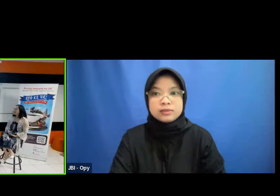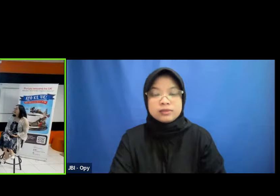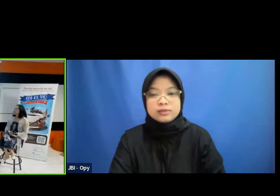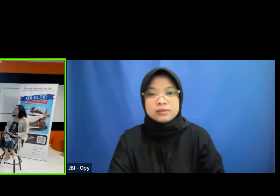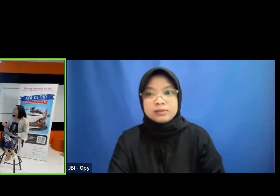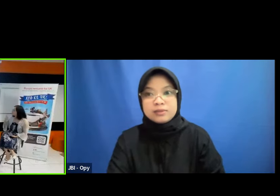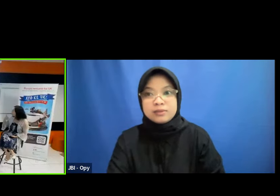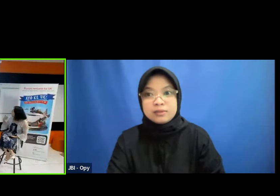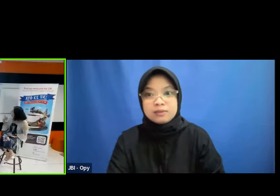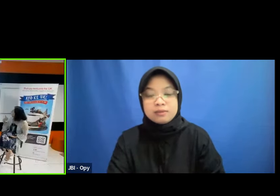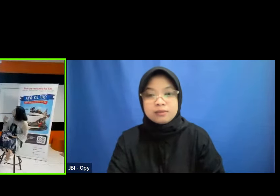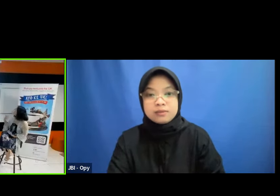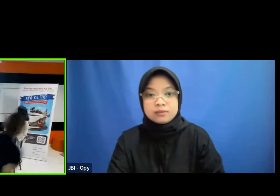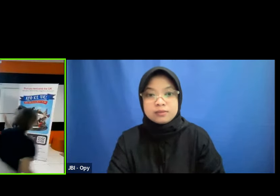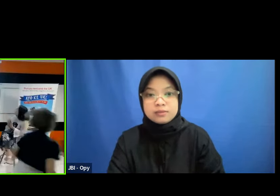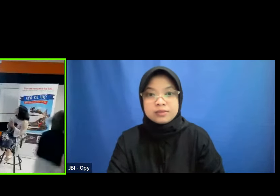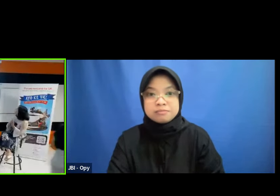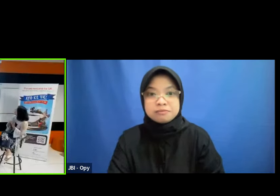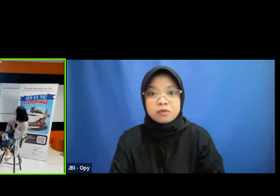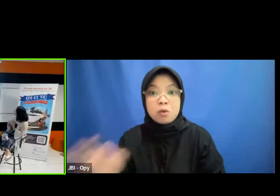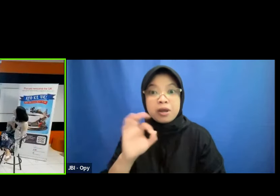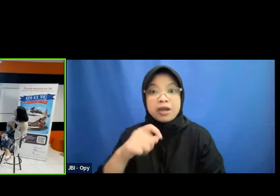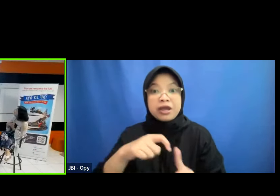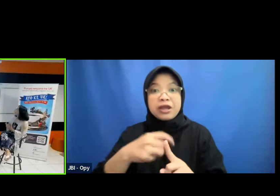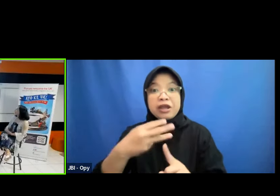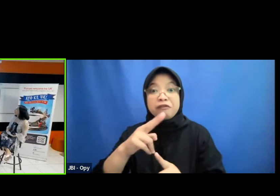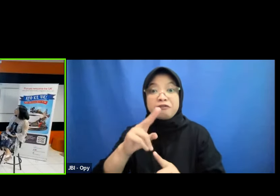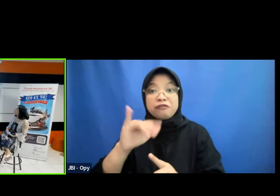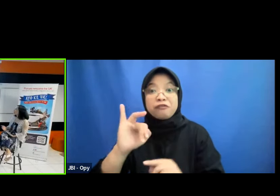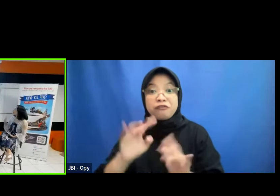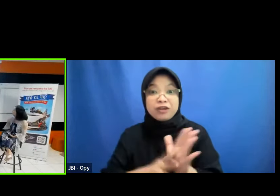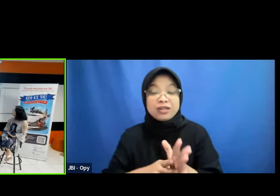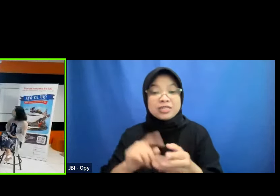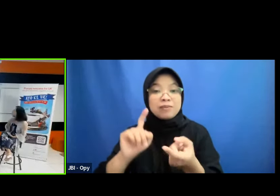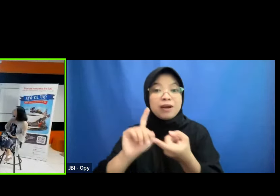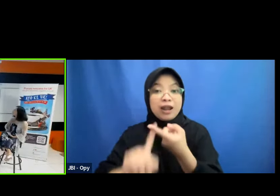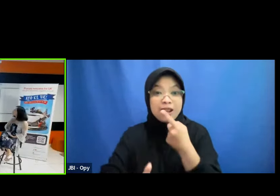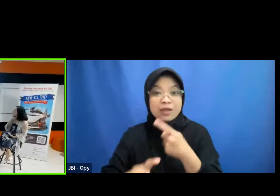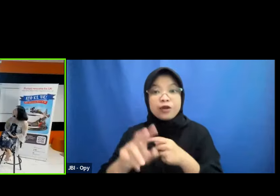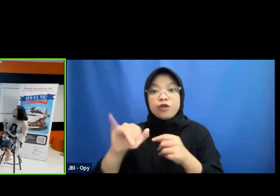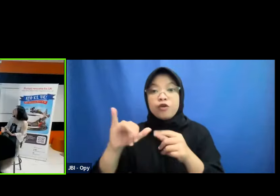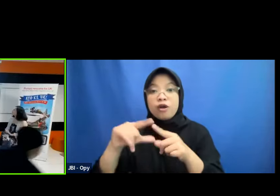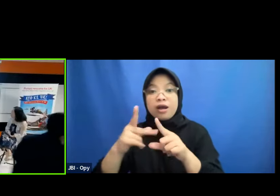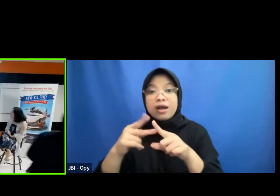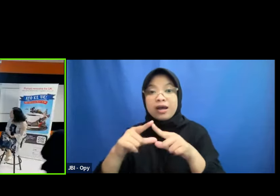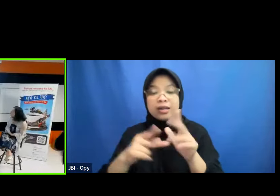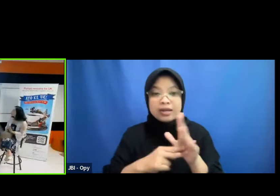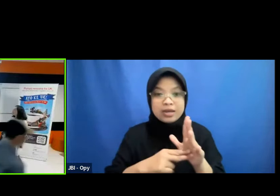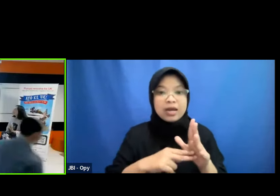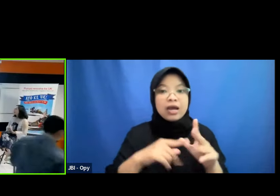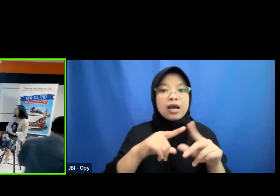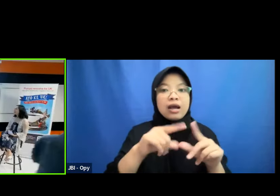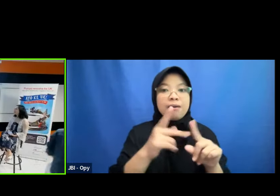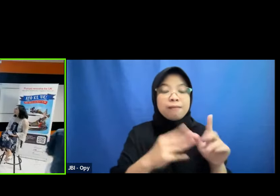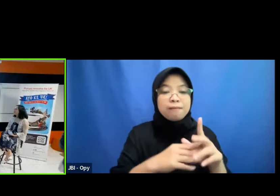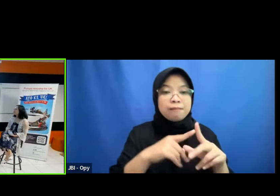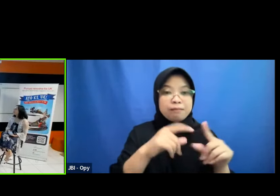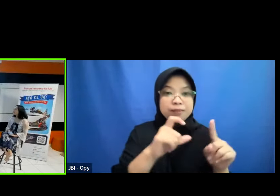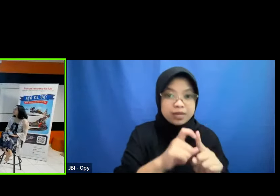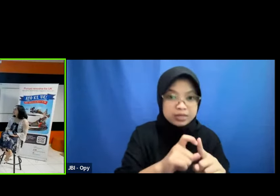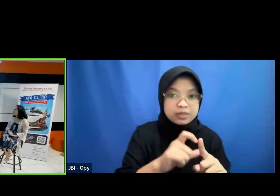Oke e oke ya kak Kevin salam kenal e aku Yohana salam kenal Mas ahakadi aku Yohana